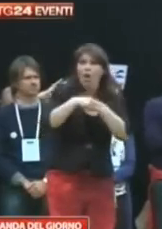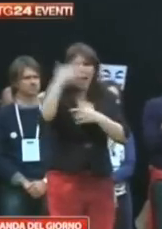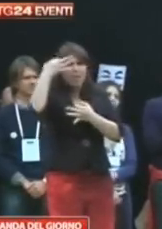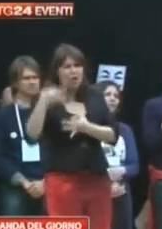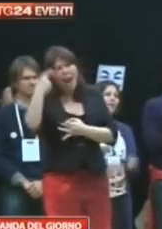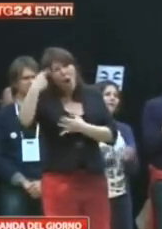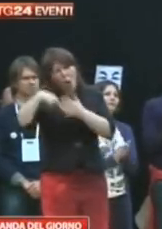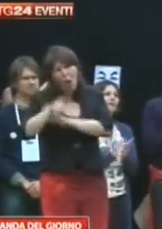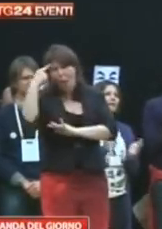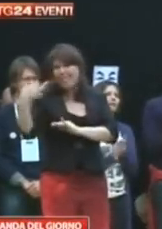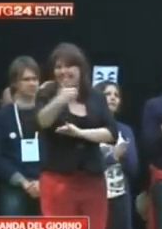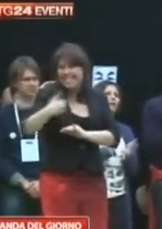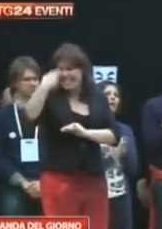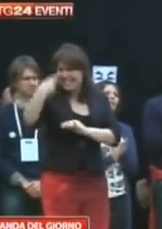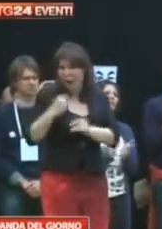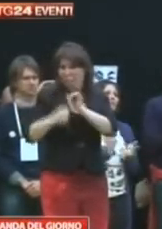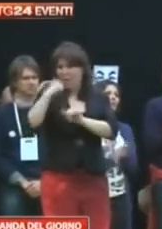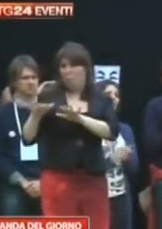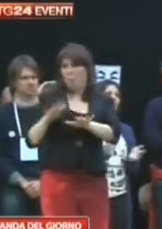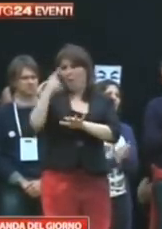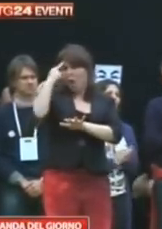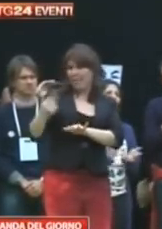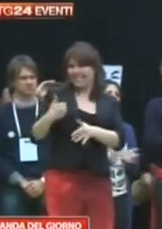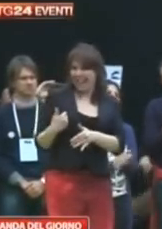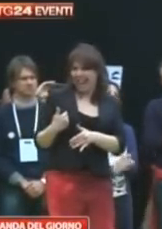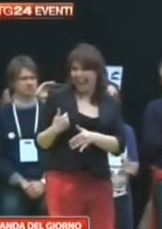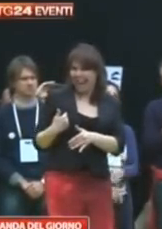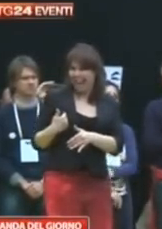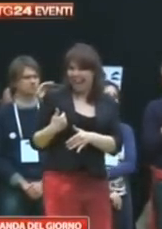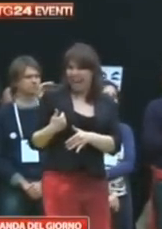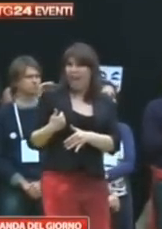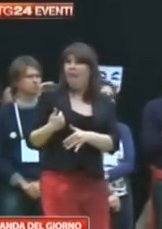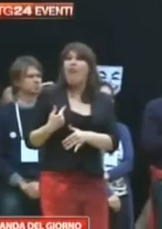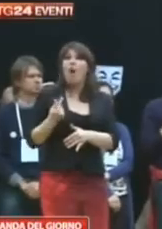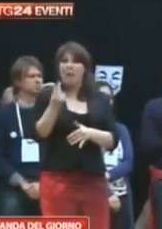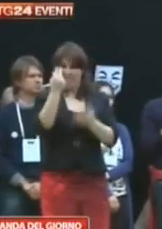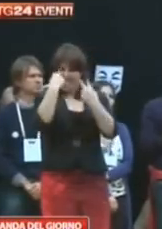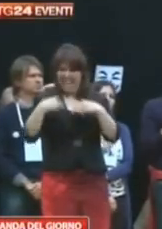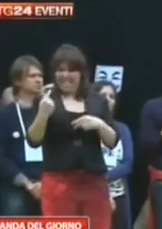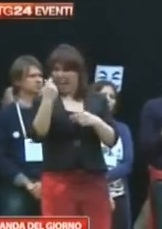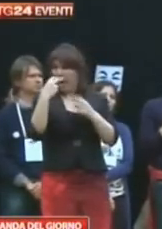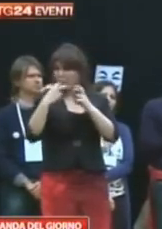sa e prende tutte le precauzioni quando c'è una visita del fisco.